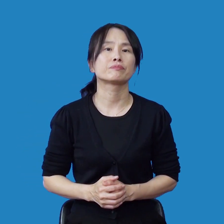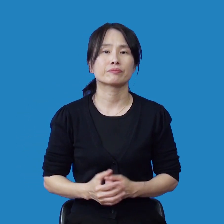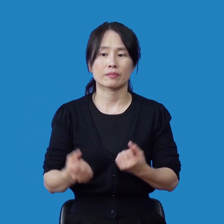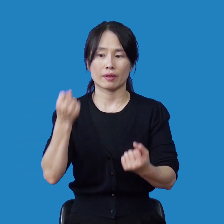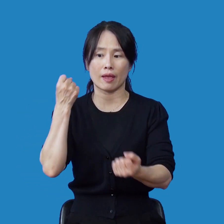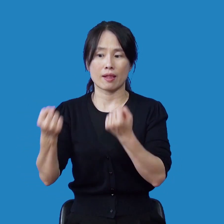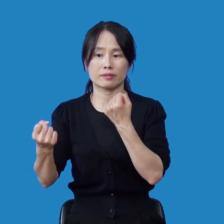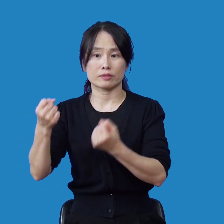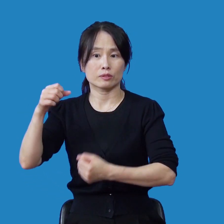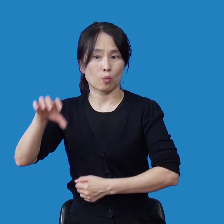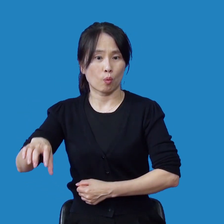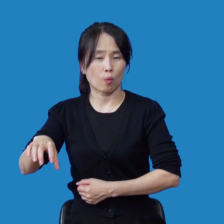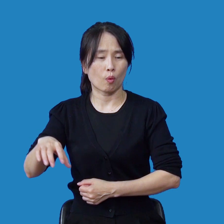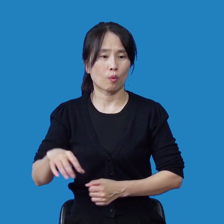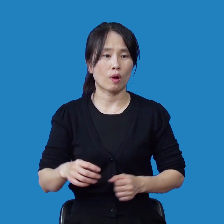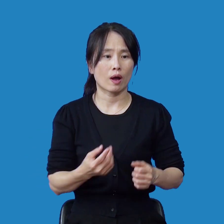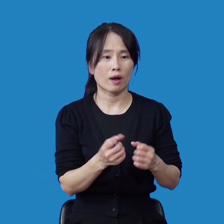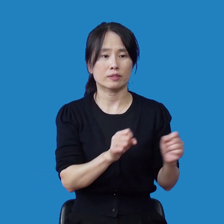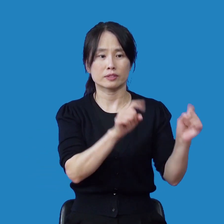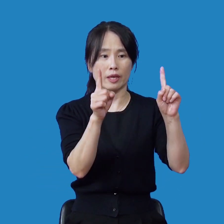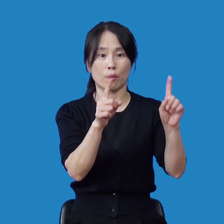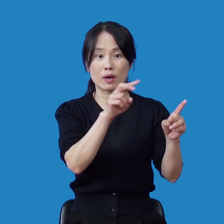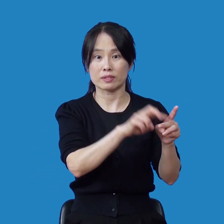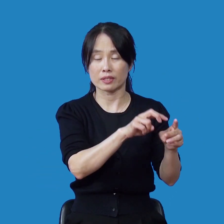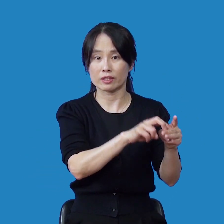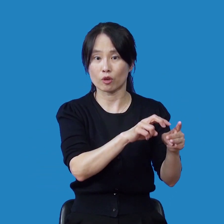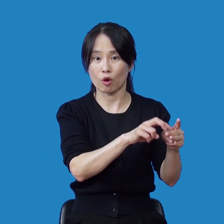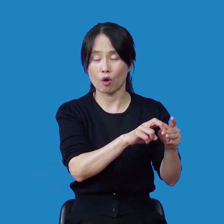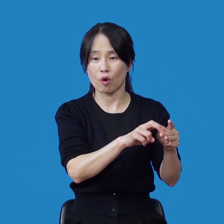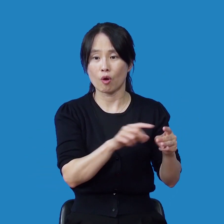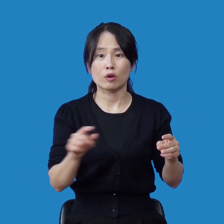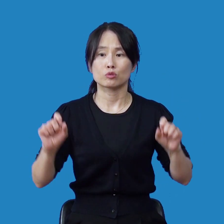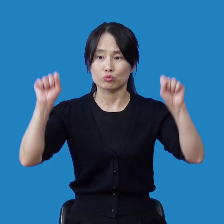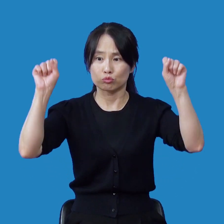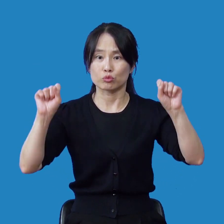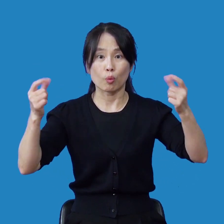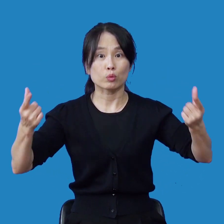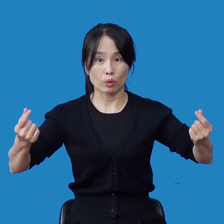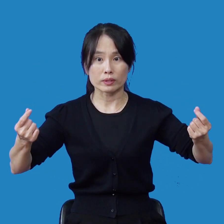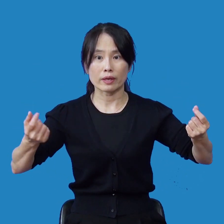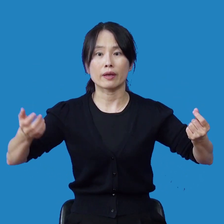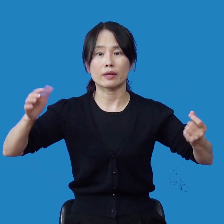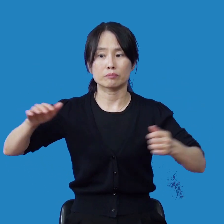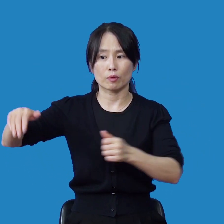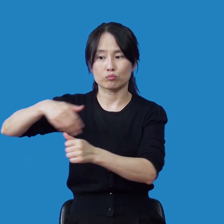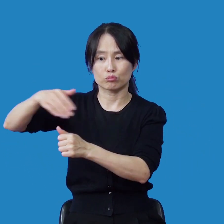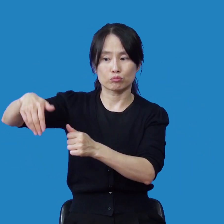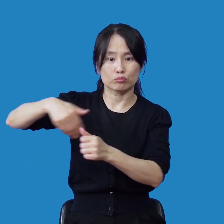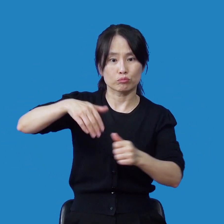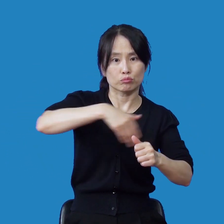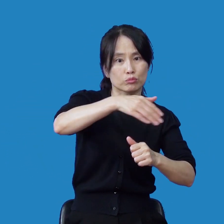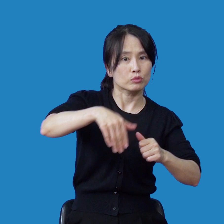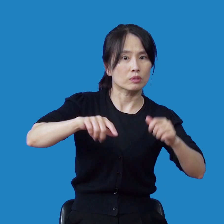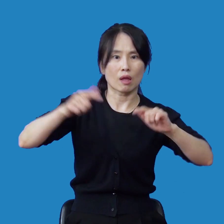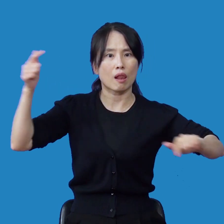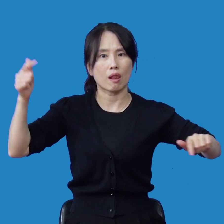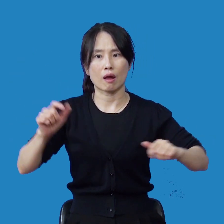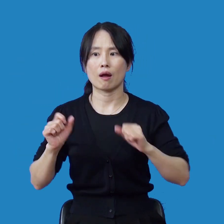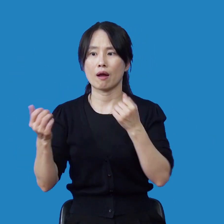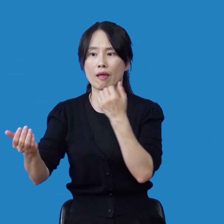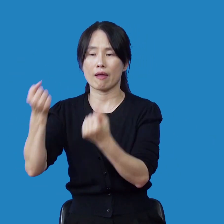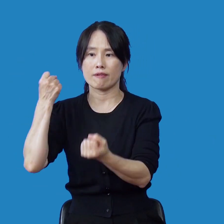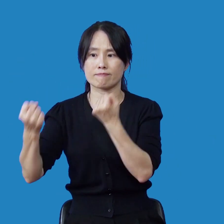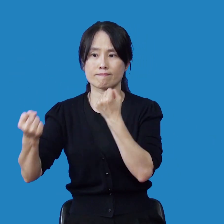헬스장과 재활센터는 운동을 한다는 면에서는 좀 비슷한데 분위기는 완전히 다릅니다.